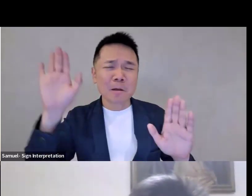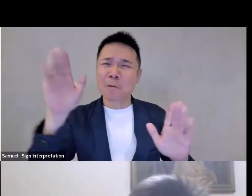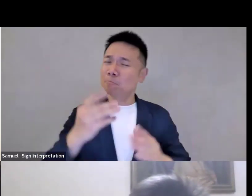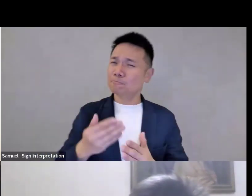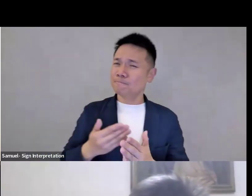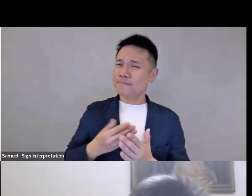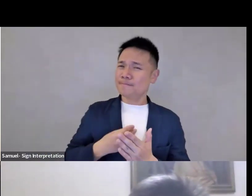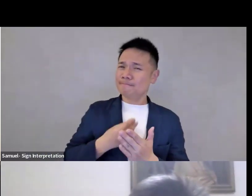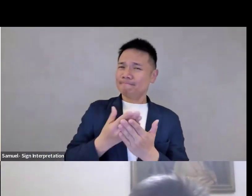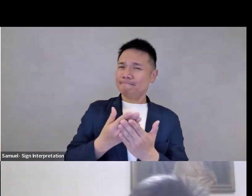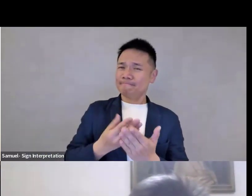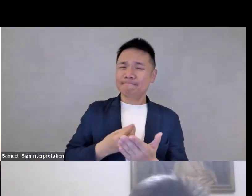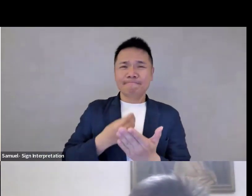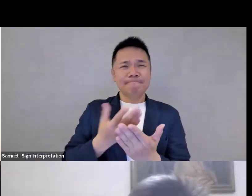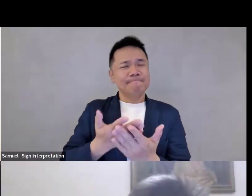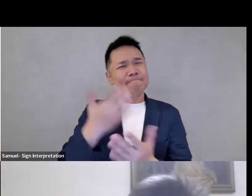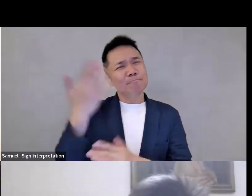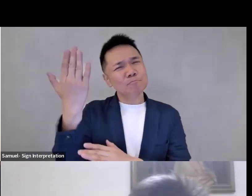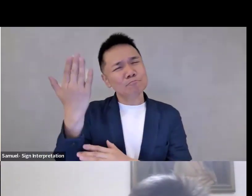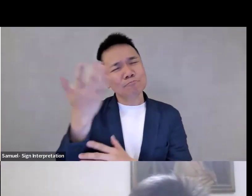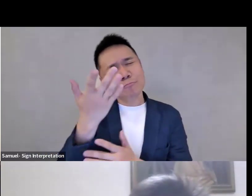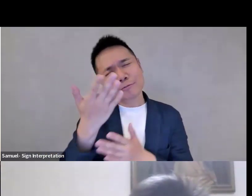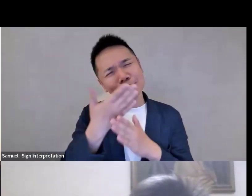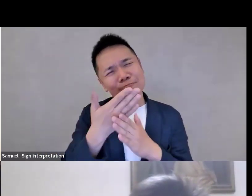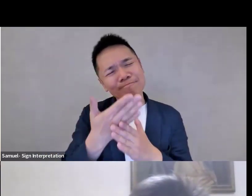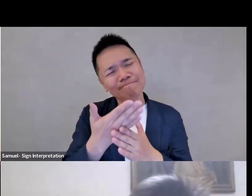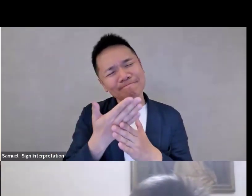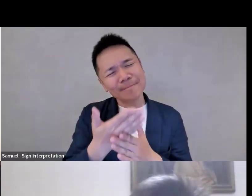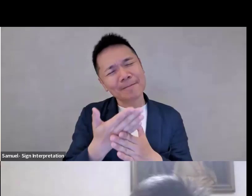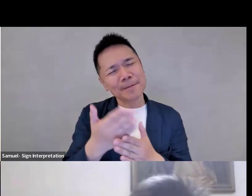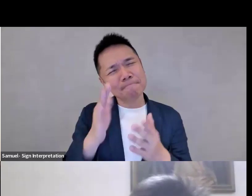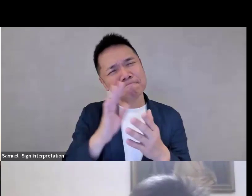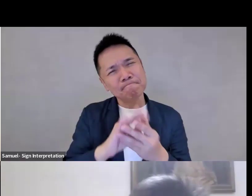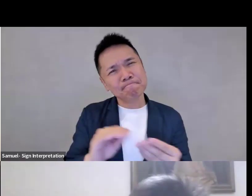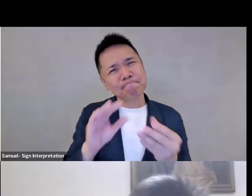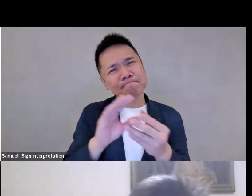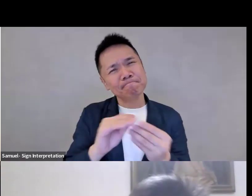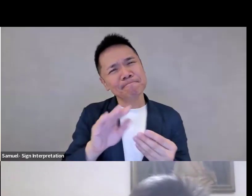我们在最后呢，各位呢参会者。